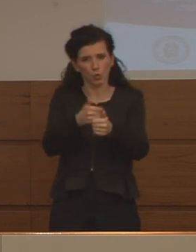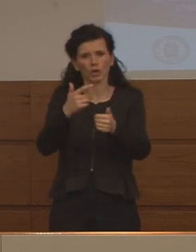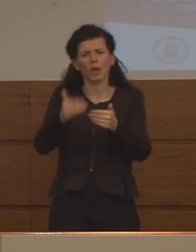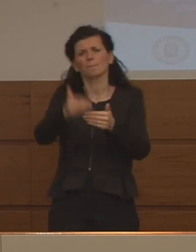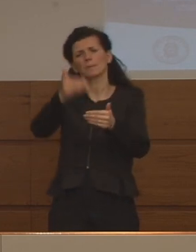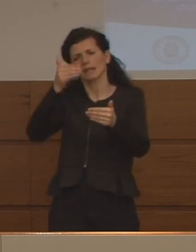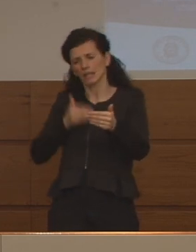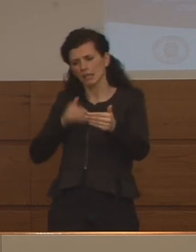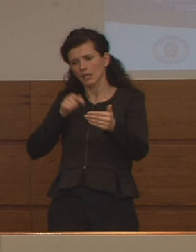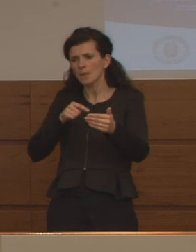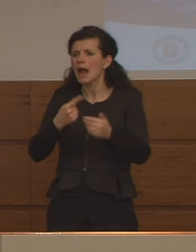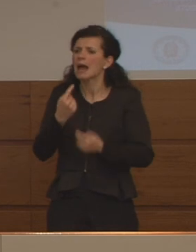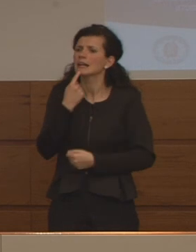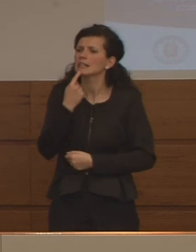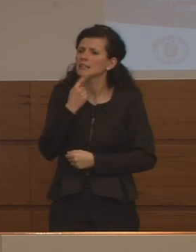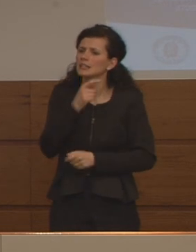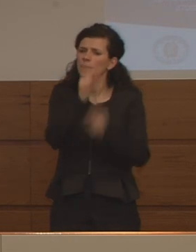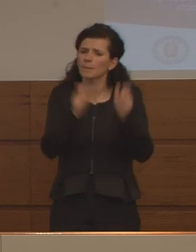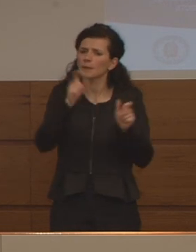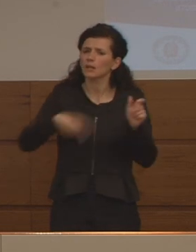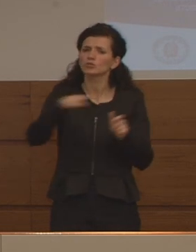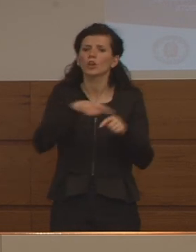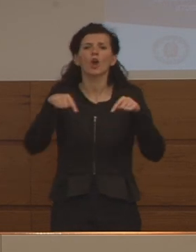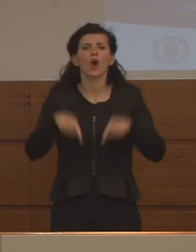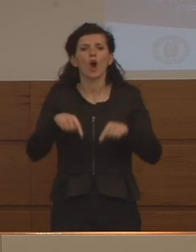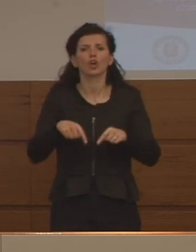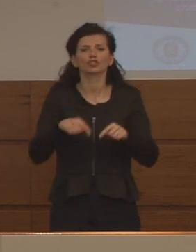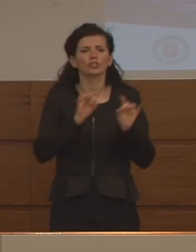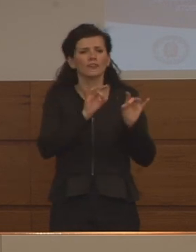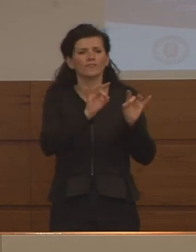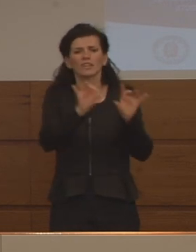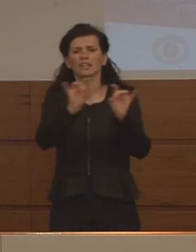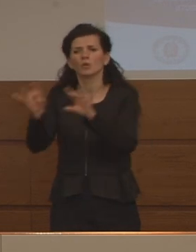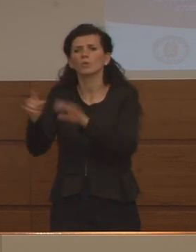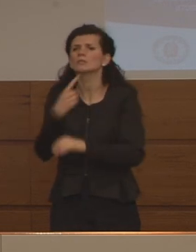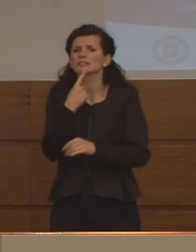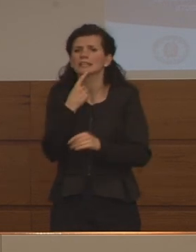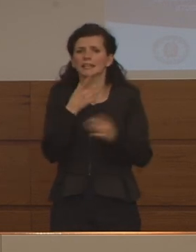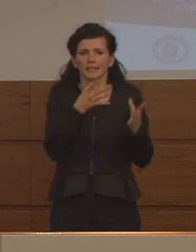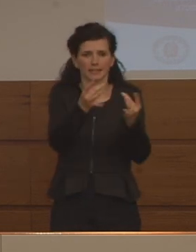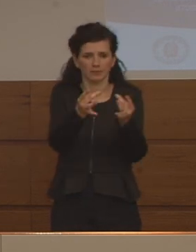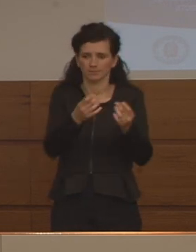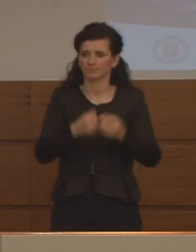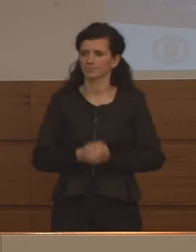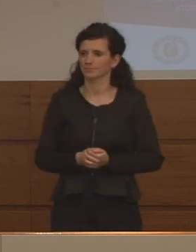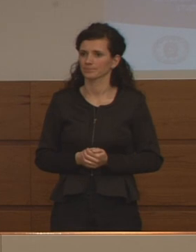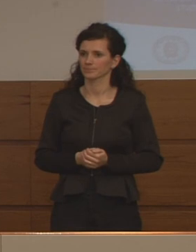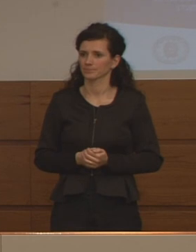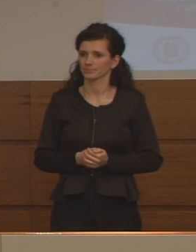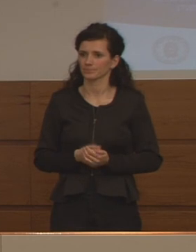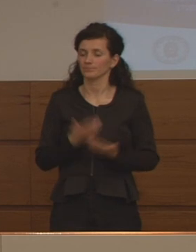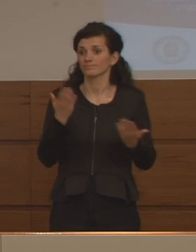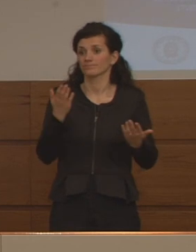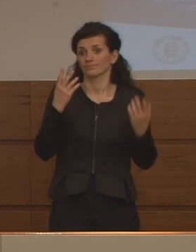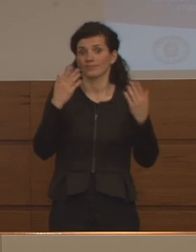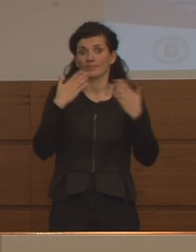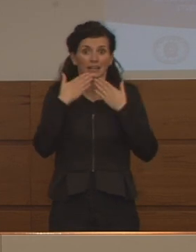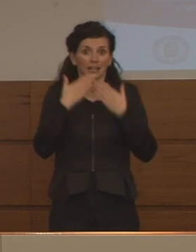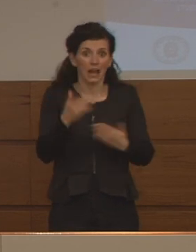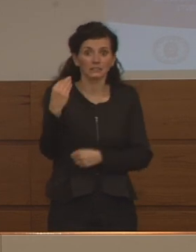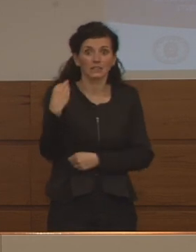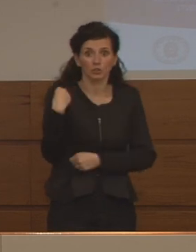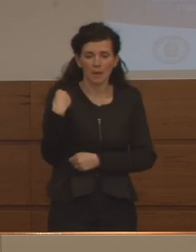contraggono ancora il virus in questo momento grazie per la domanda ovviamente un livello così analitico